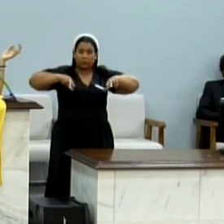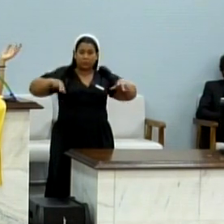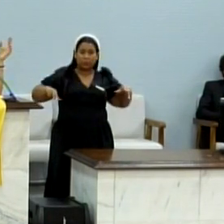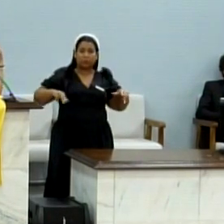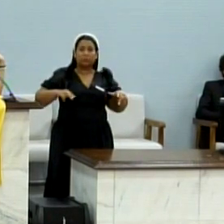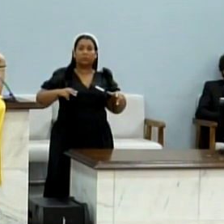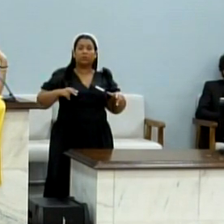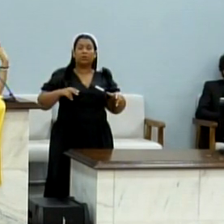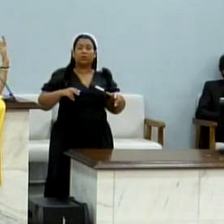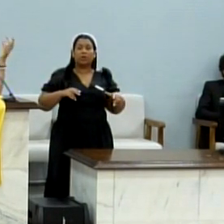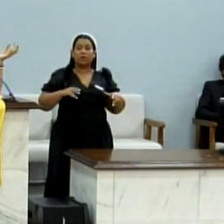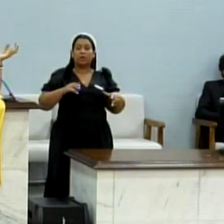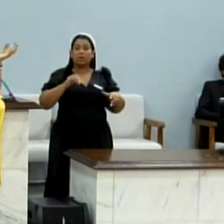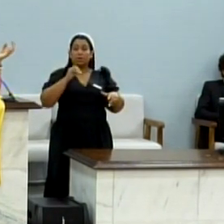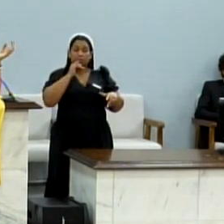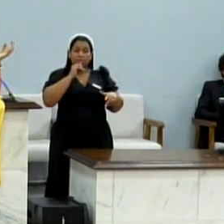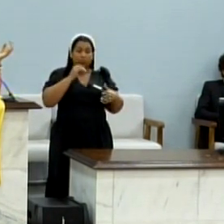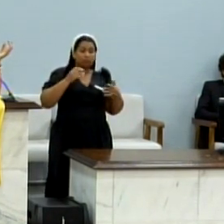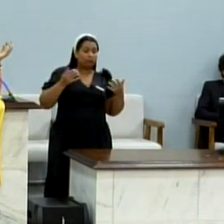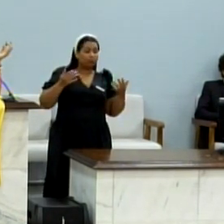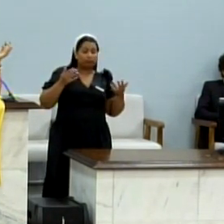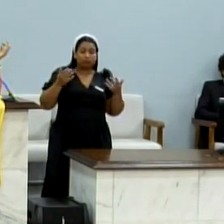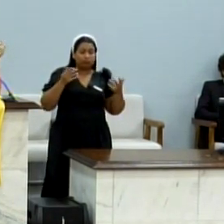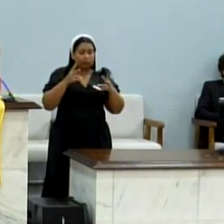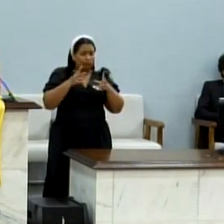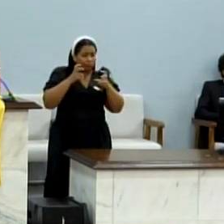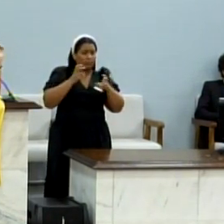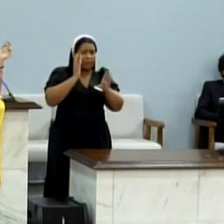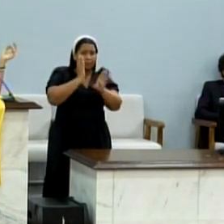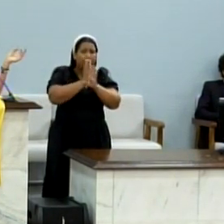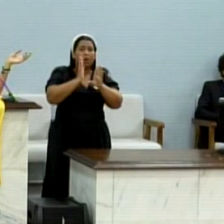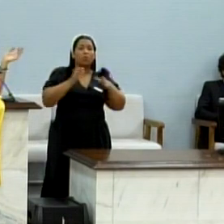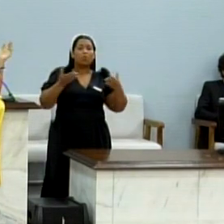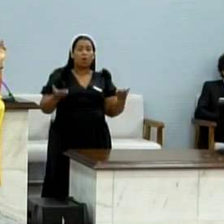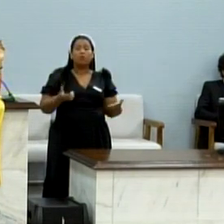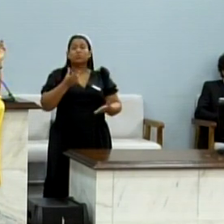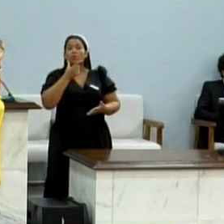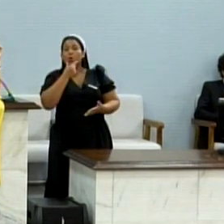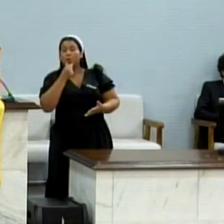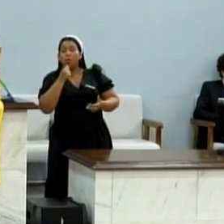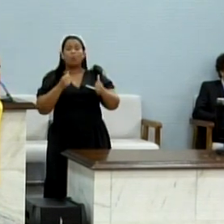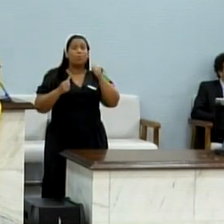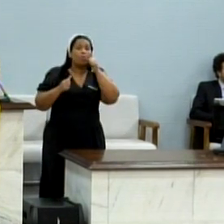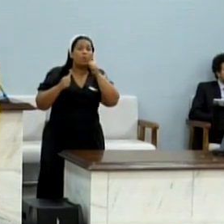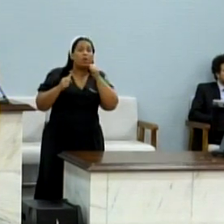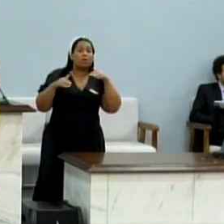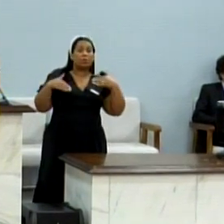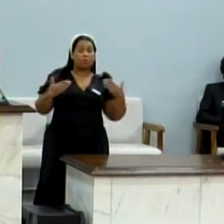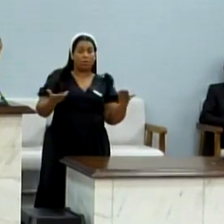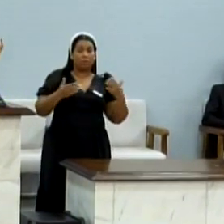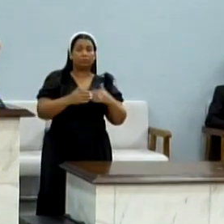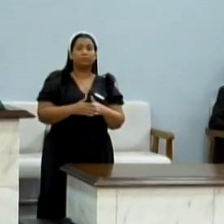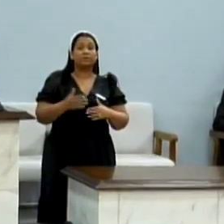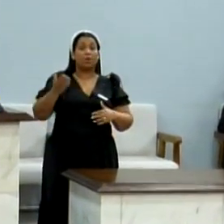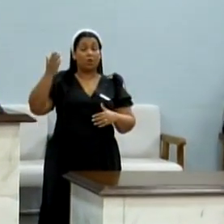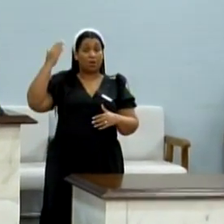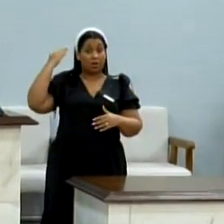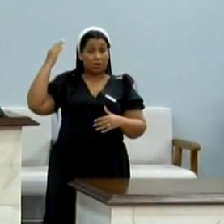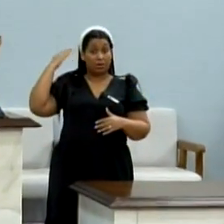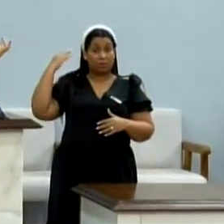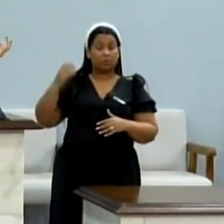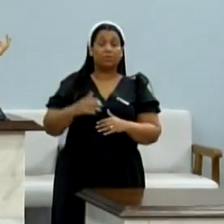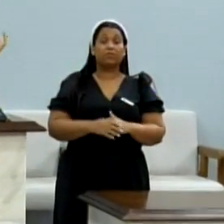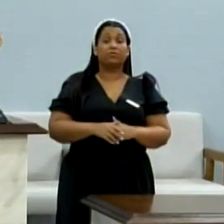do sexo que não dá para identificar o sexo, se é feminino ou masculino. Então, é o que antigamente se chamava